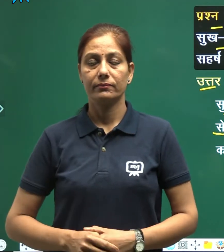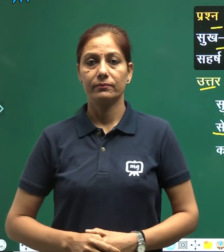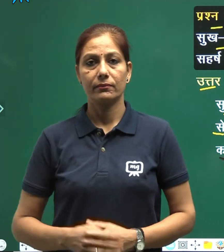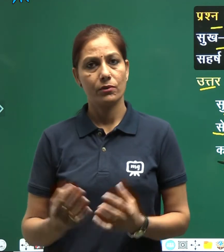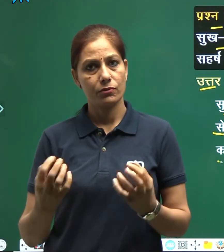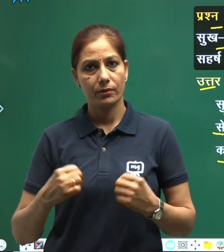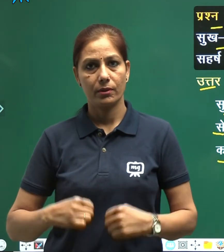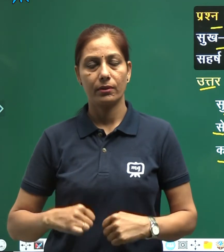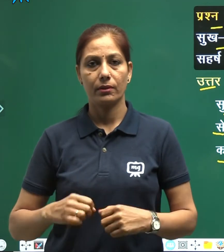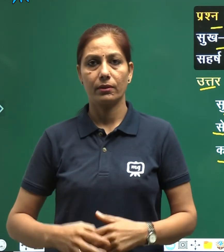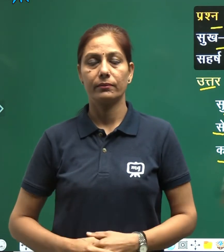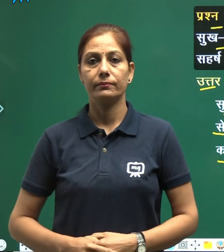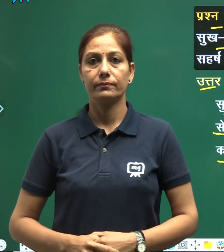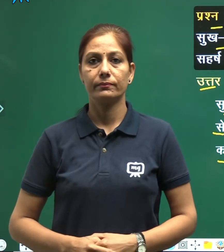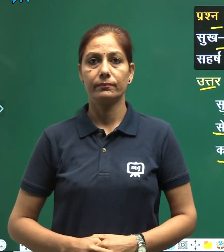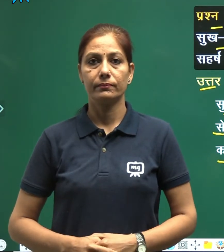स्वीकार करता है।